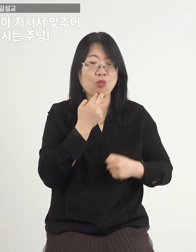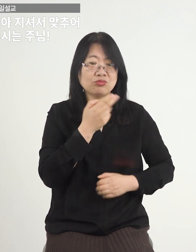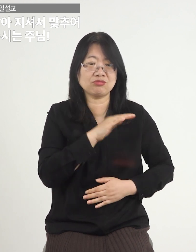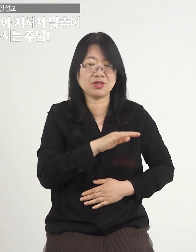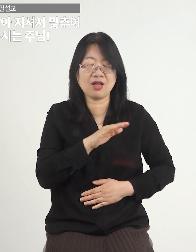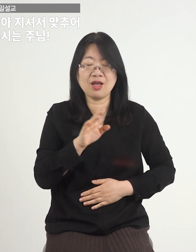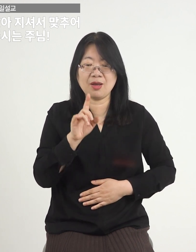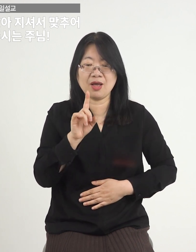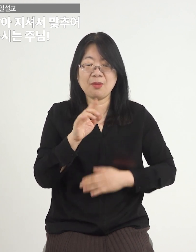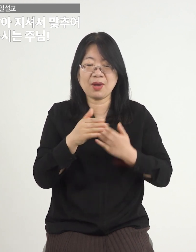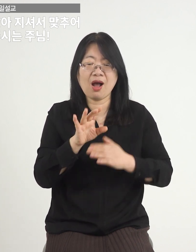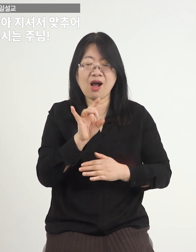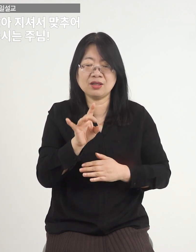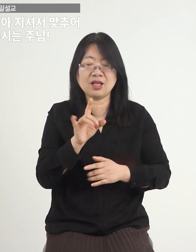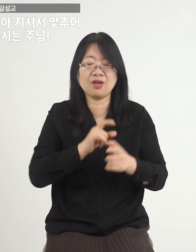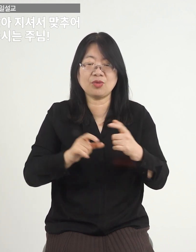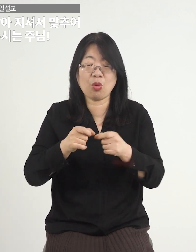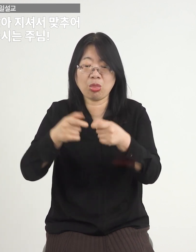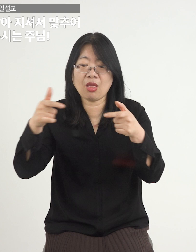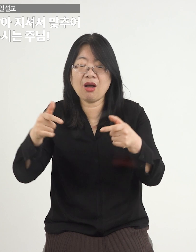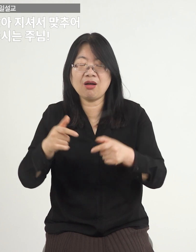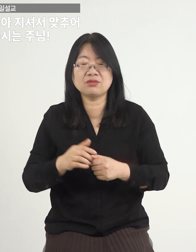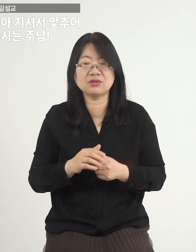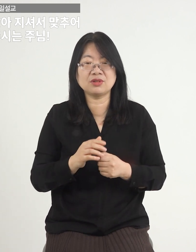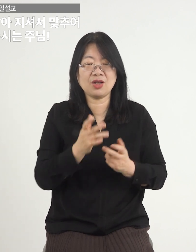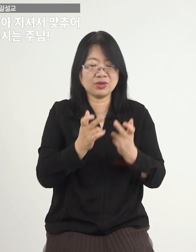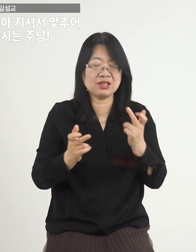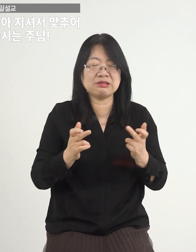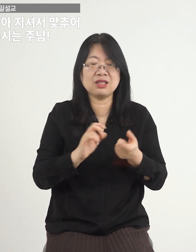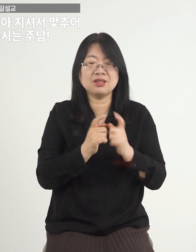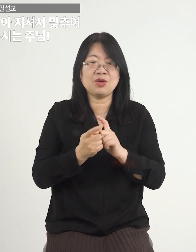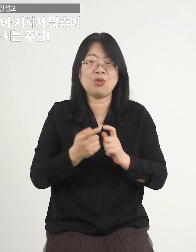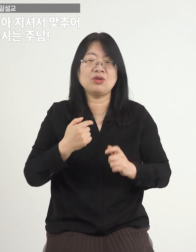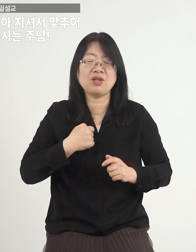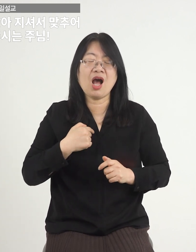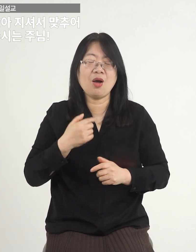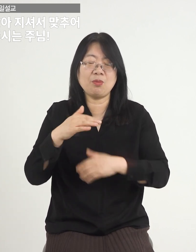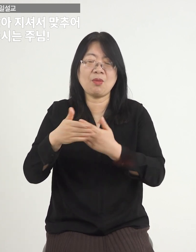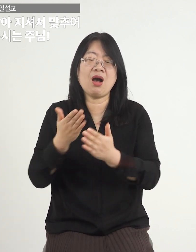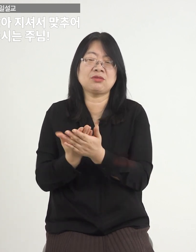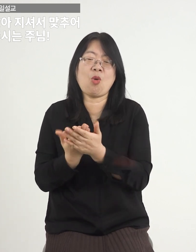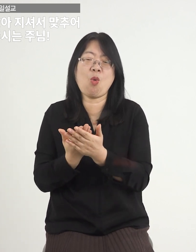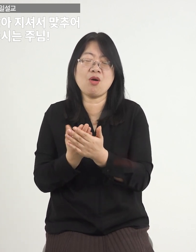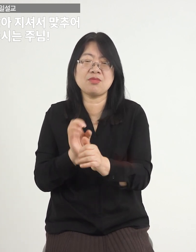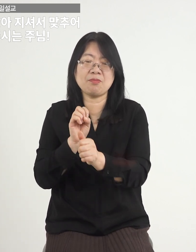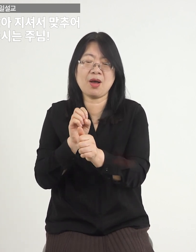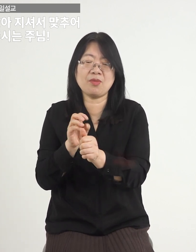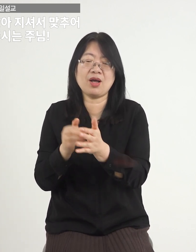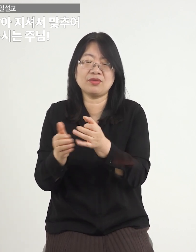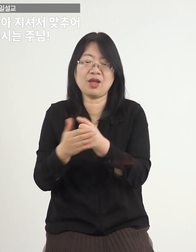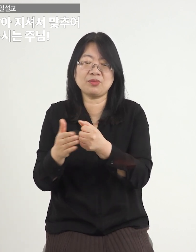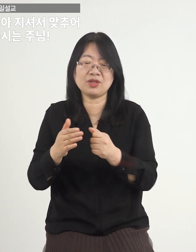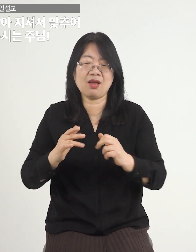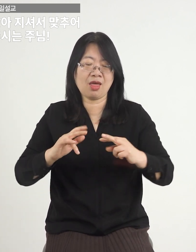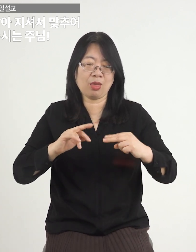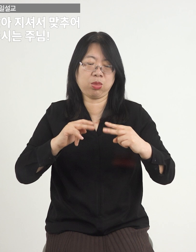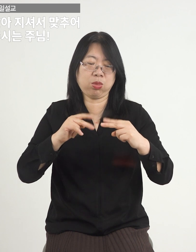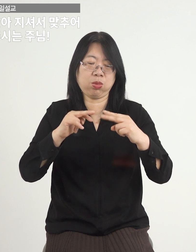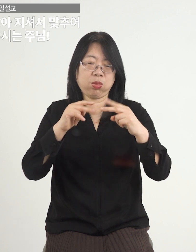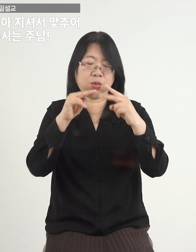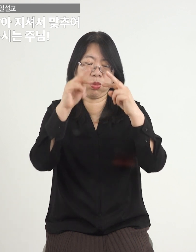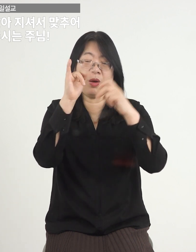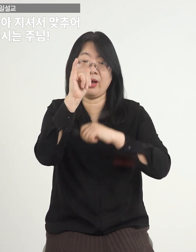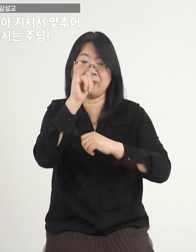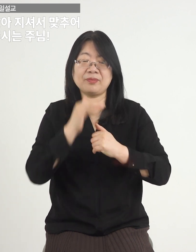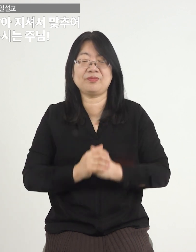너도 나도 방 달라고 이제 형제끼리 불목이 이루어지고 다툼이 벌어져요.